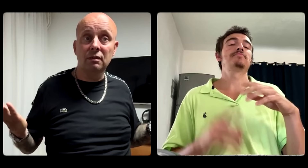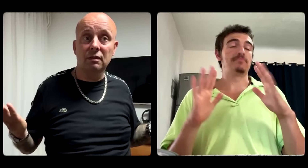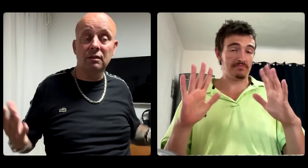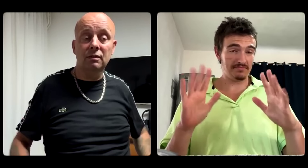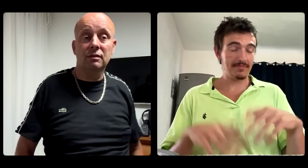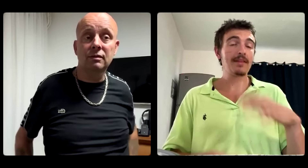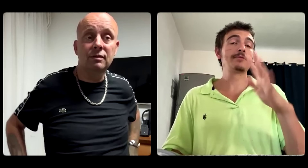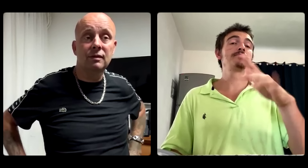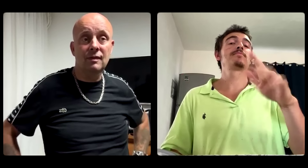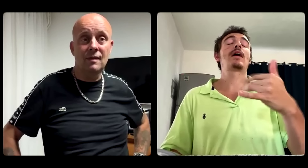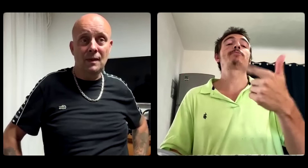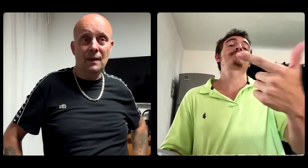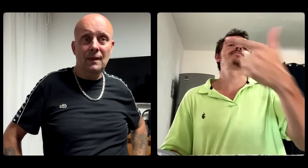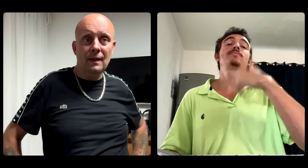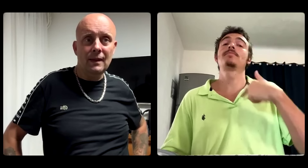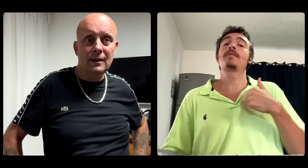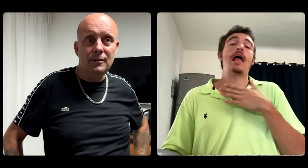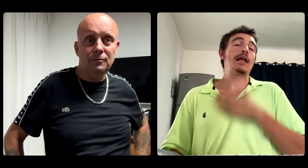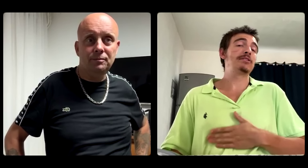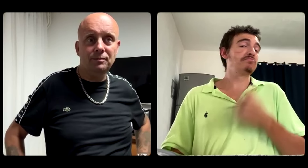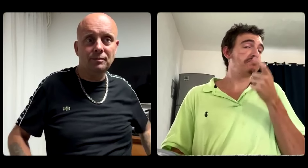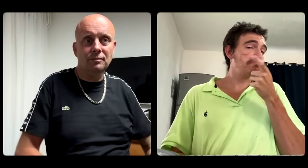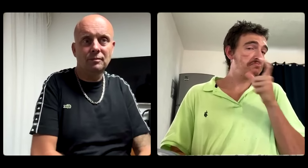Eén keer in de 3 maanden.